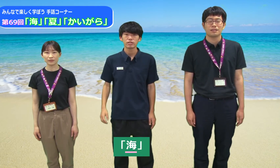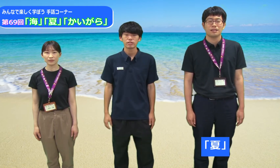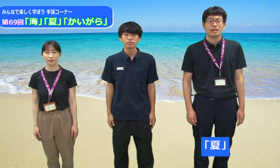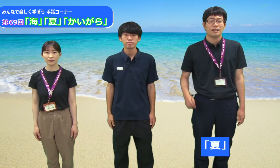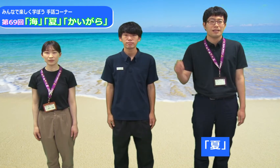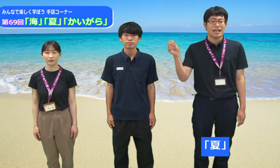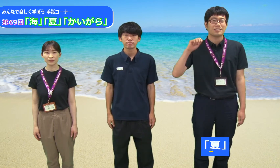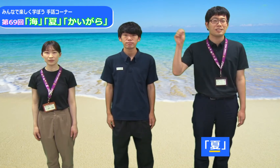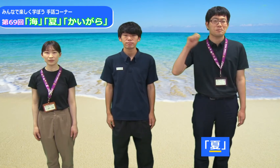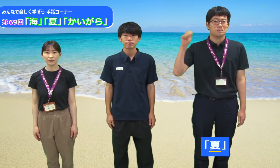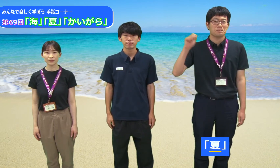夏、